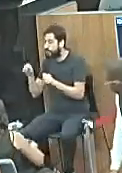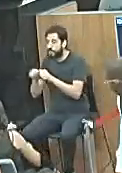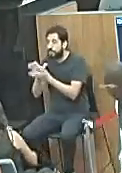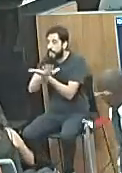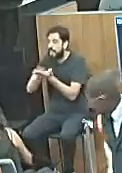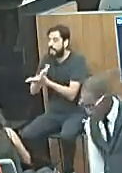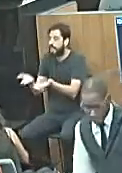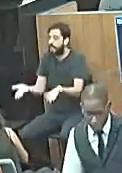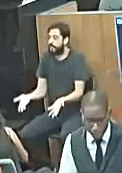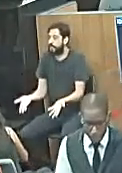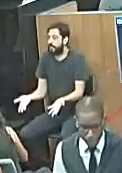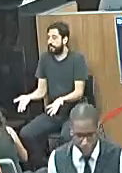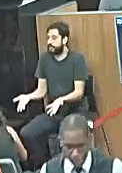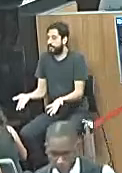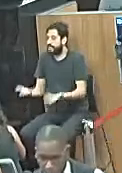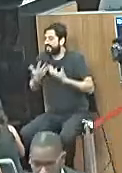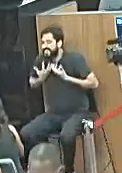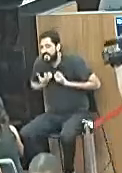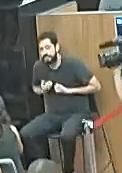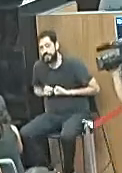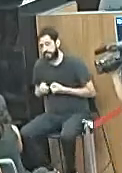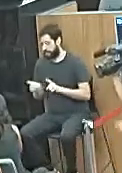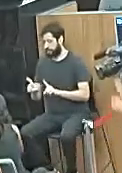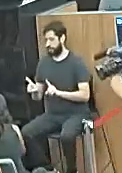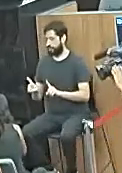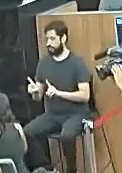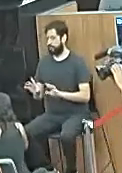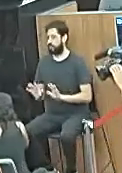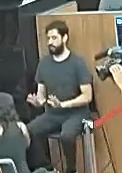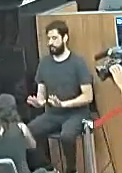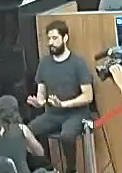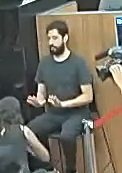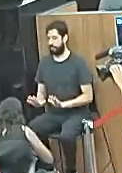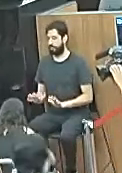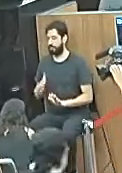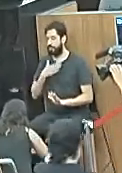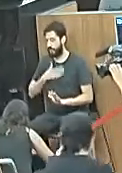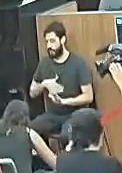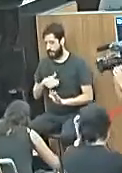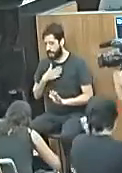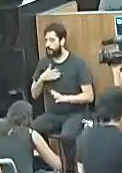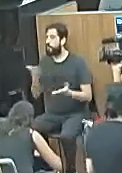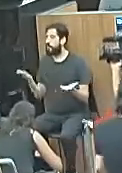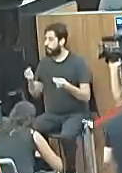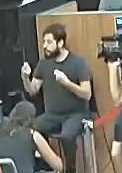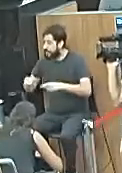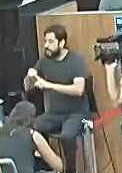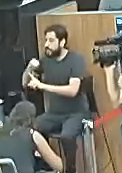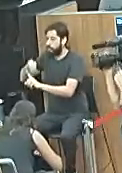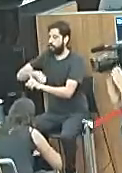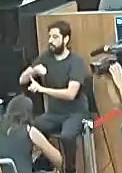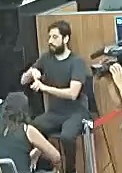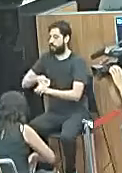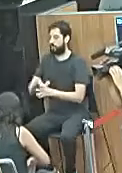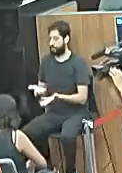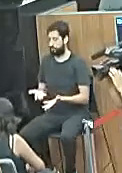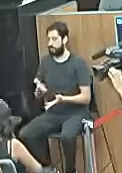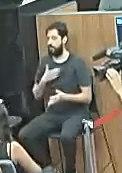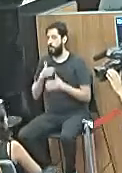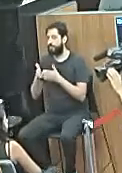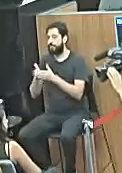não vamos desanimar os companheiros e companheiras vamos é lutar eu pedi